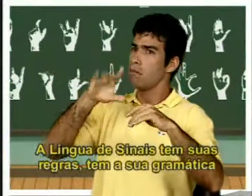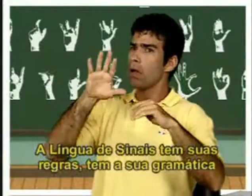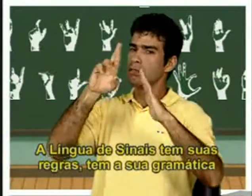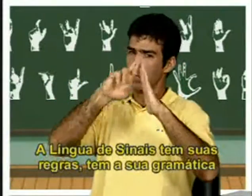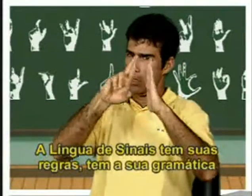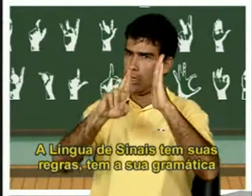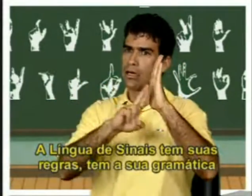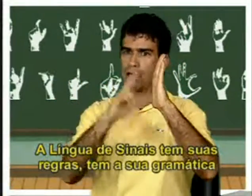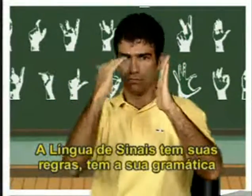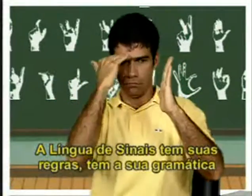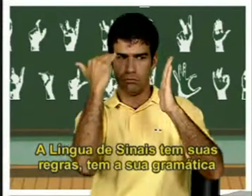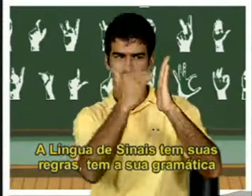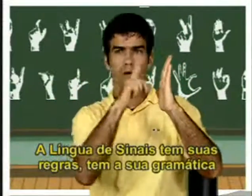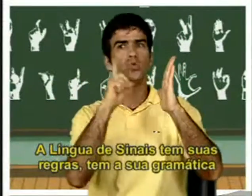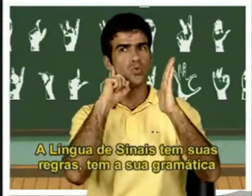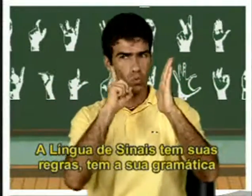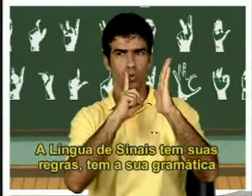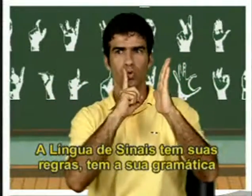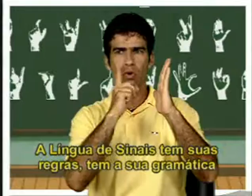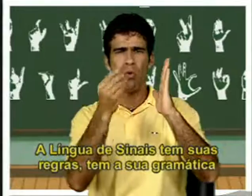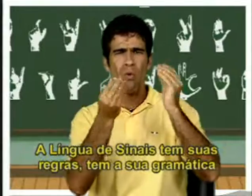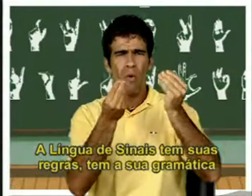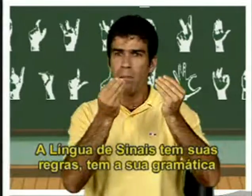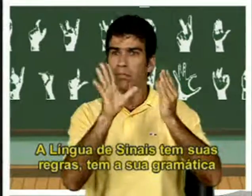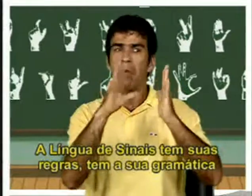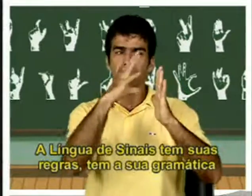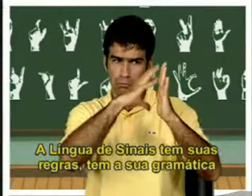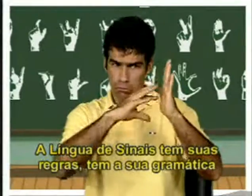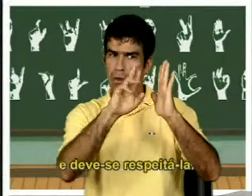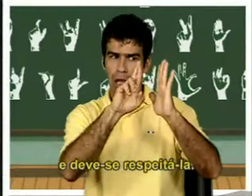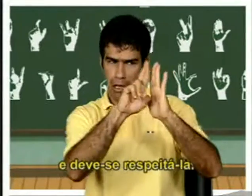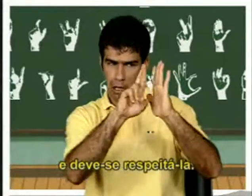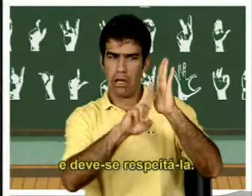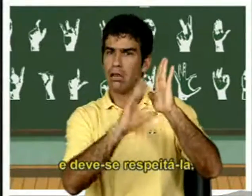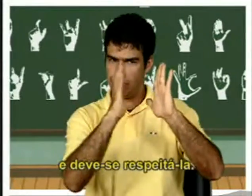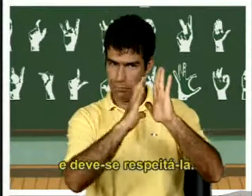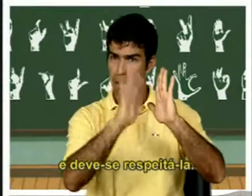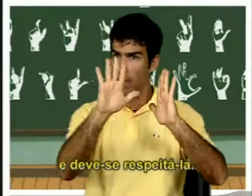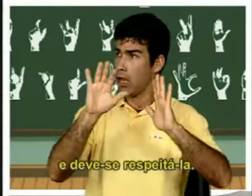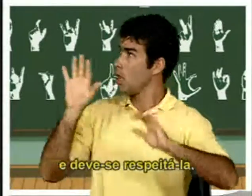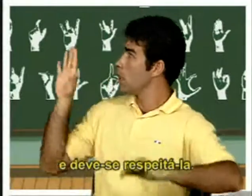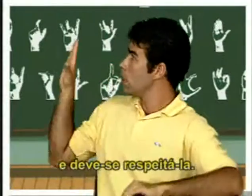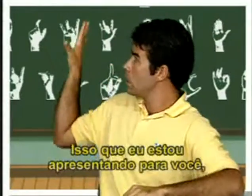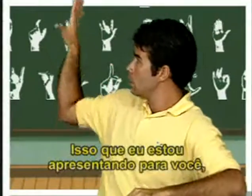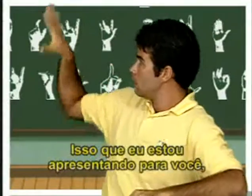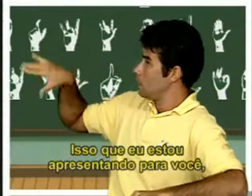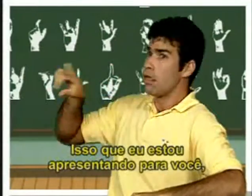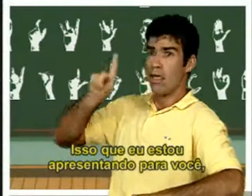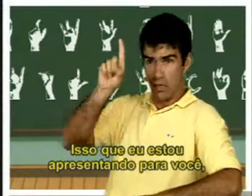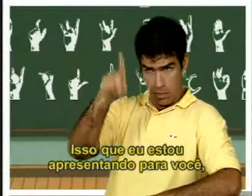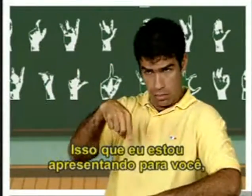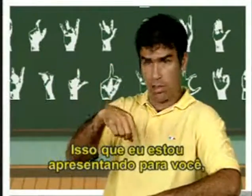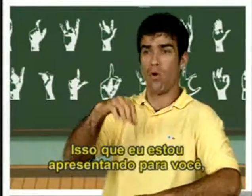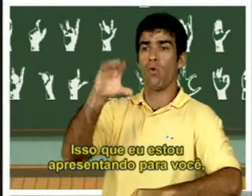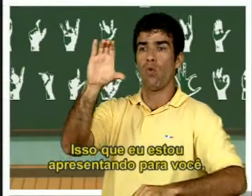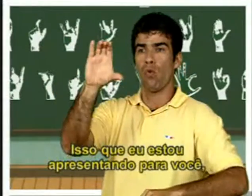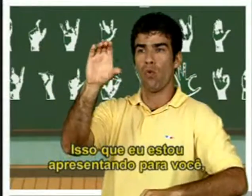A língua de sinais tem suas regras, tem a sua gramática e deve-se respeitá-la. Isso que eu estou apresentando para